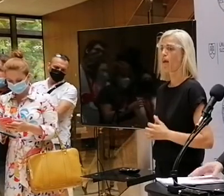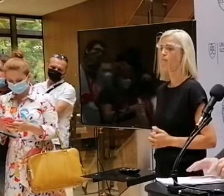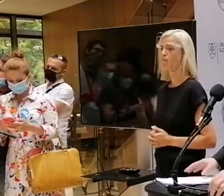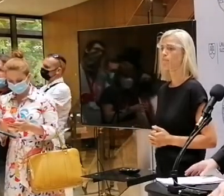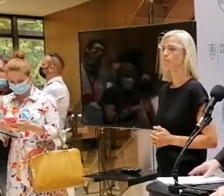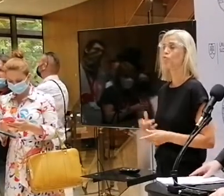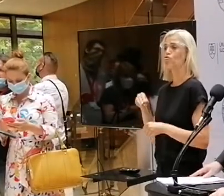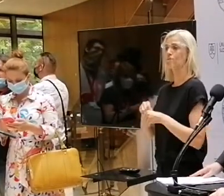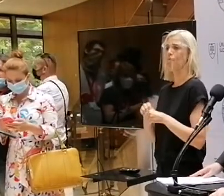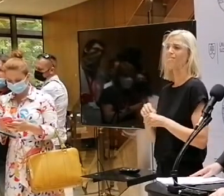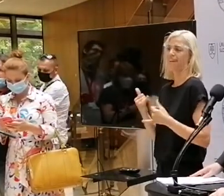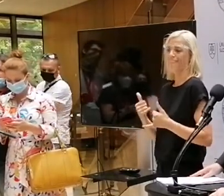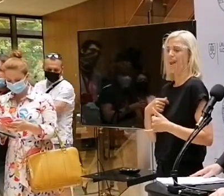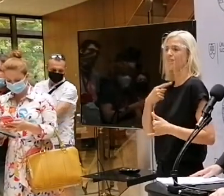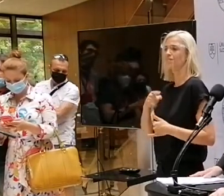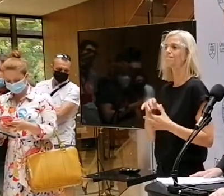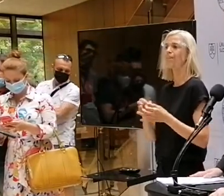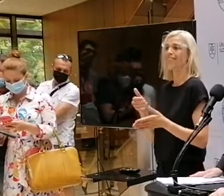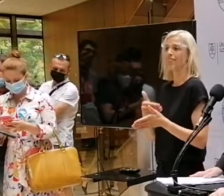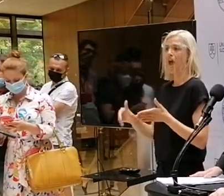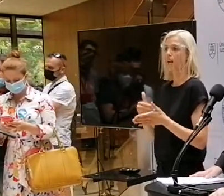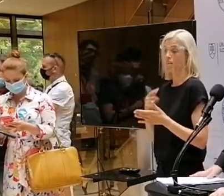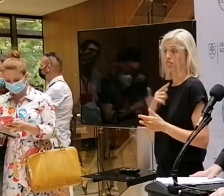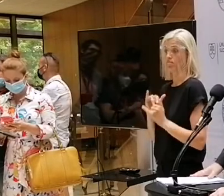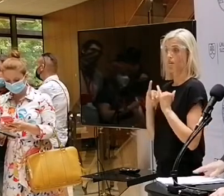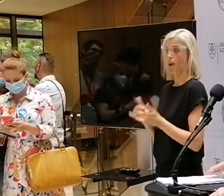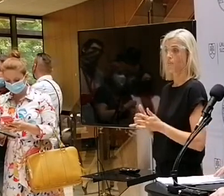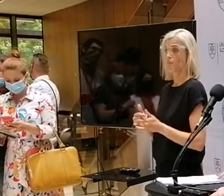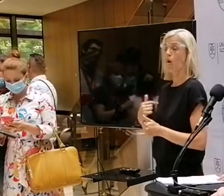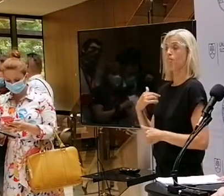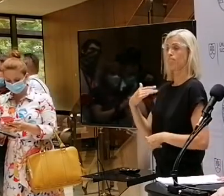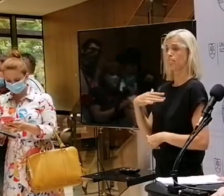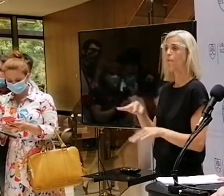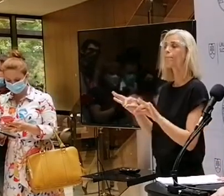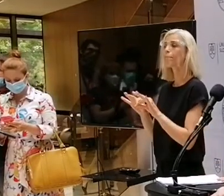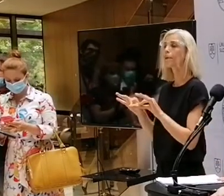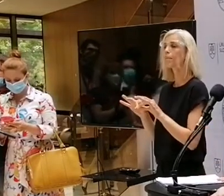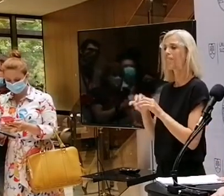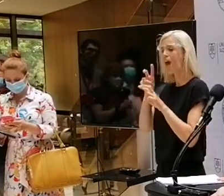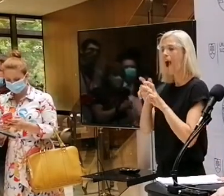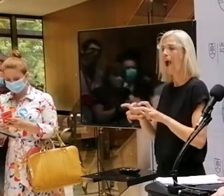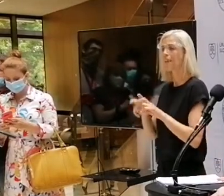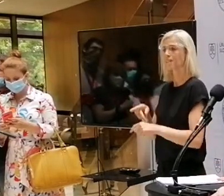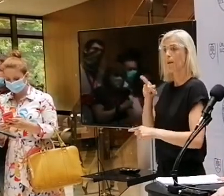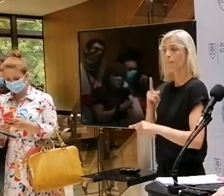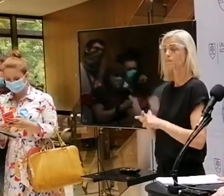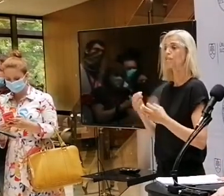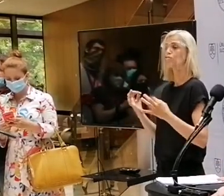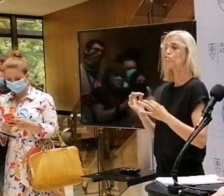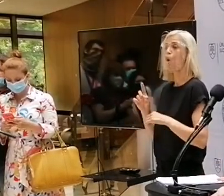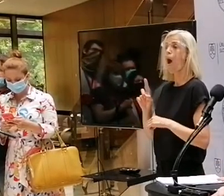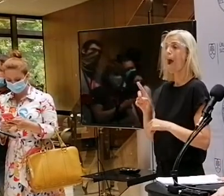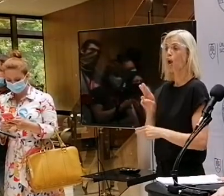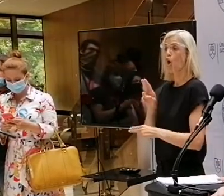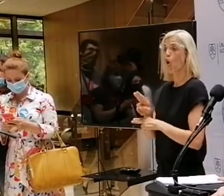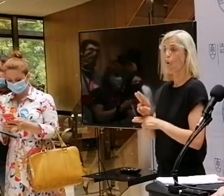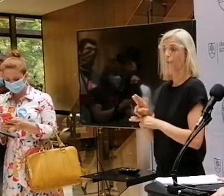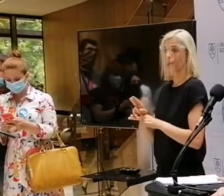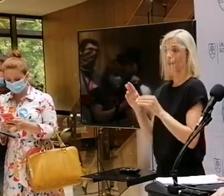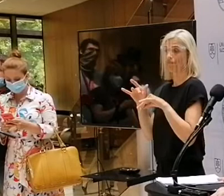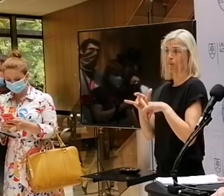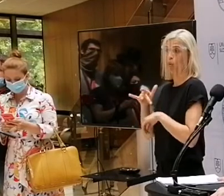o tie náklady, pán minister? Áno, a my máme pripravené analýzy presne, čo ktoré opatrenie v dôchodkovom